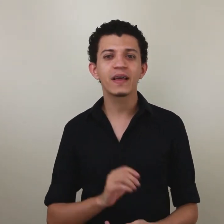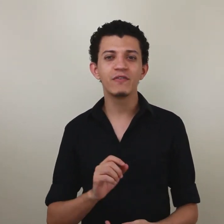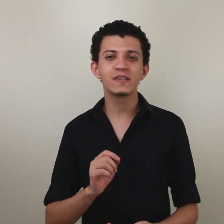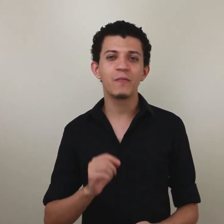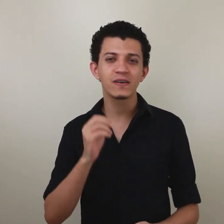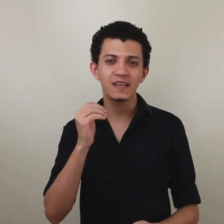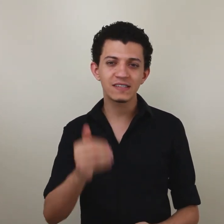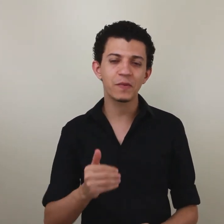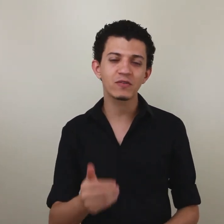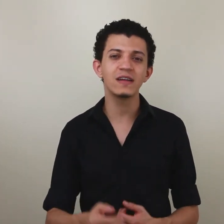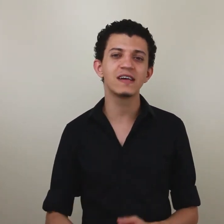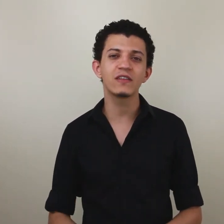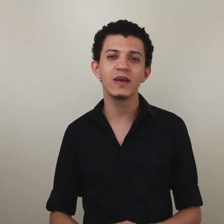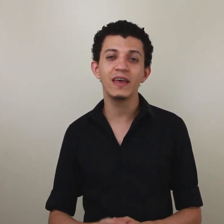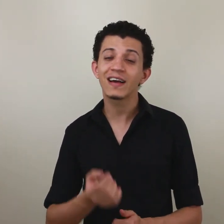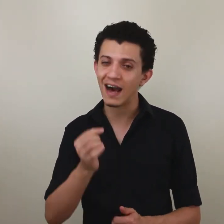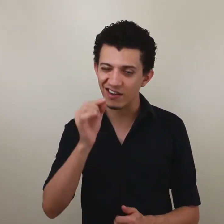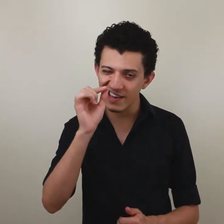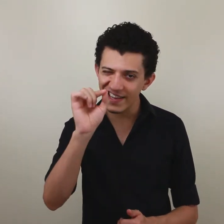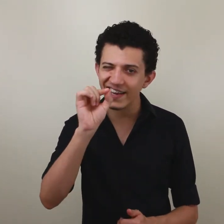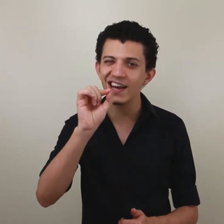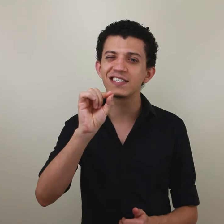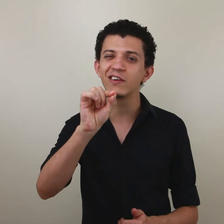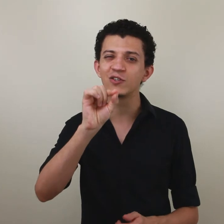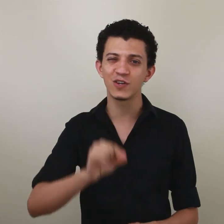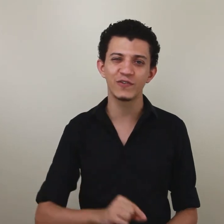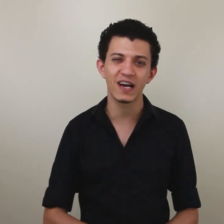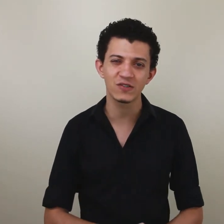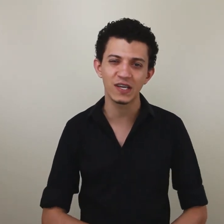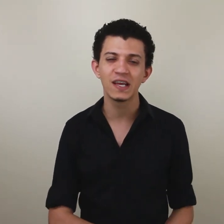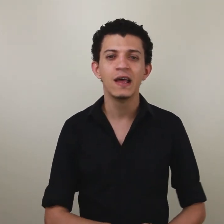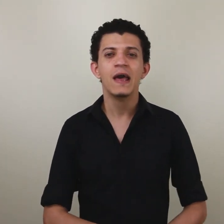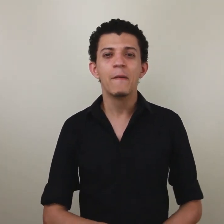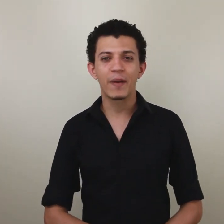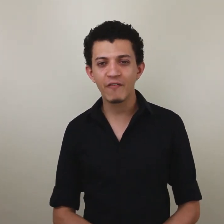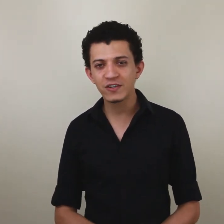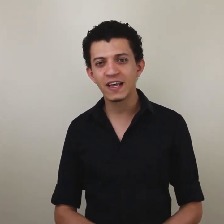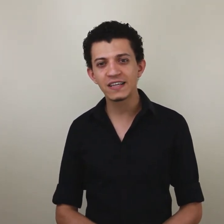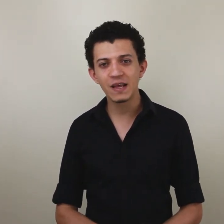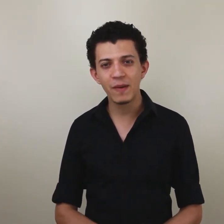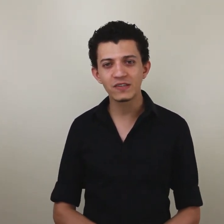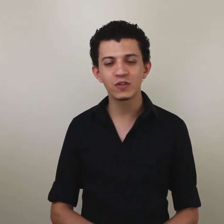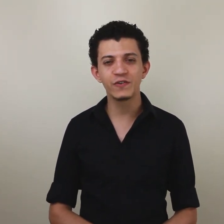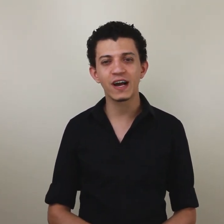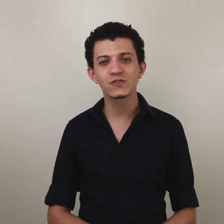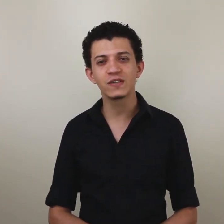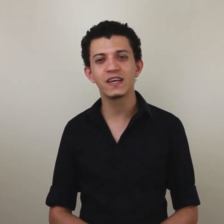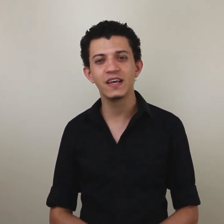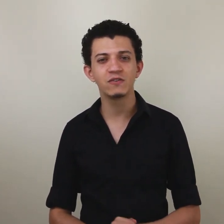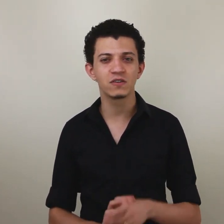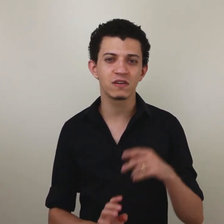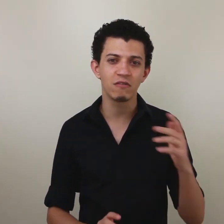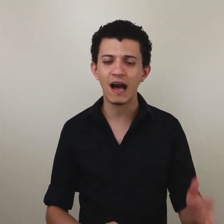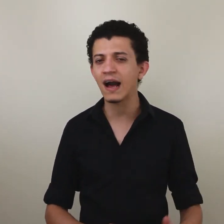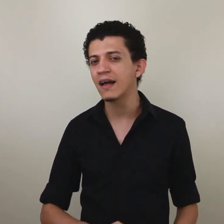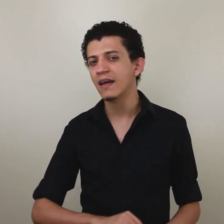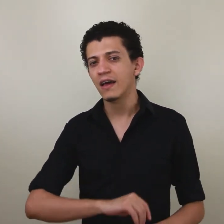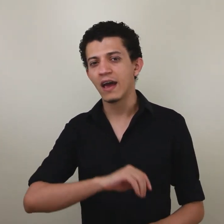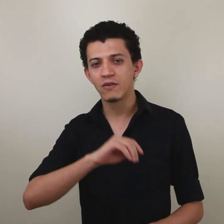que você possa ter atualizado alencar que ele tinha de notificações para você receber as notificações e e no celular o